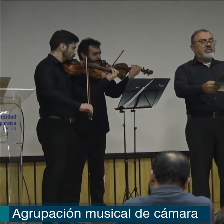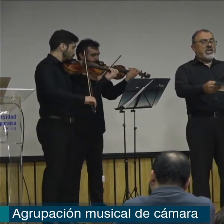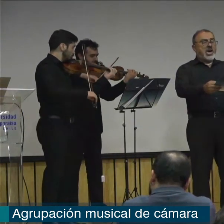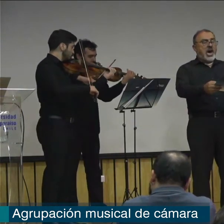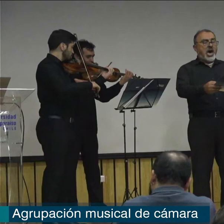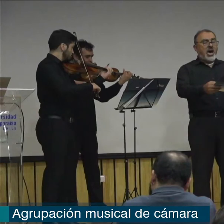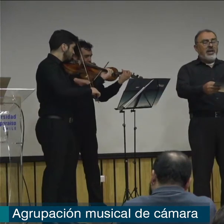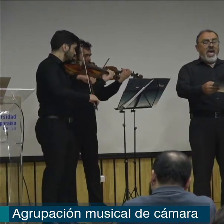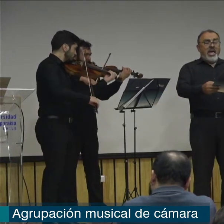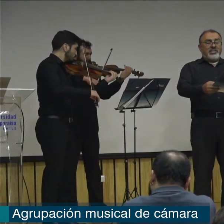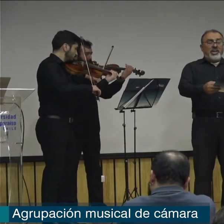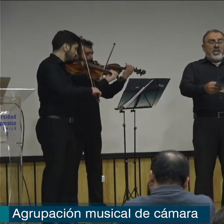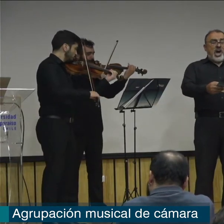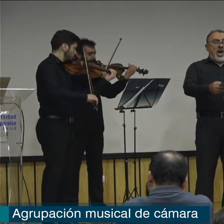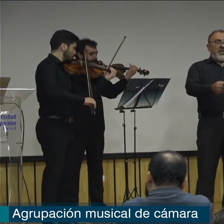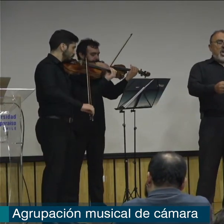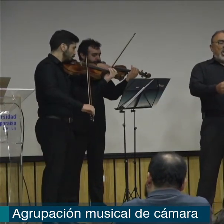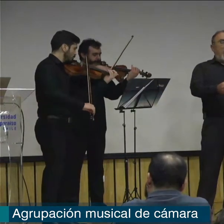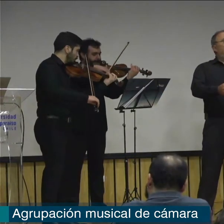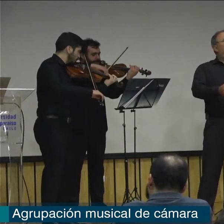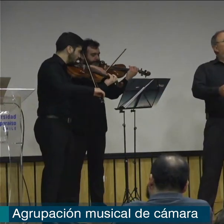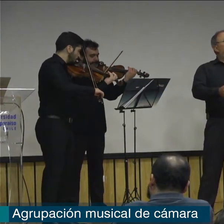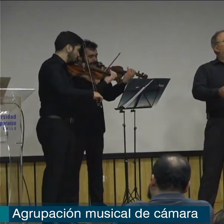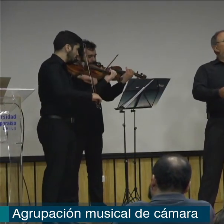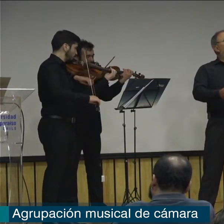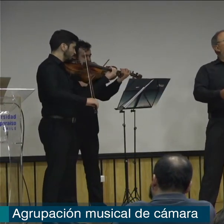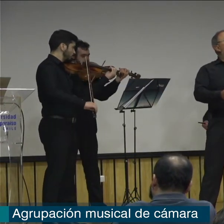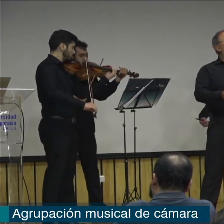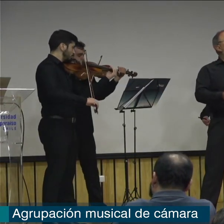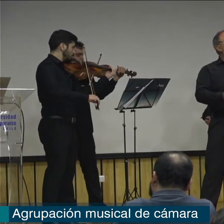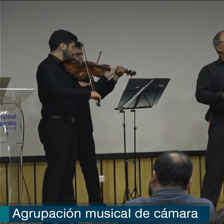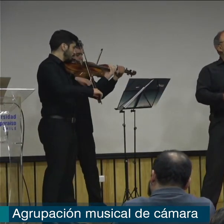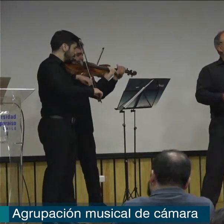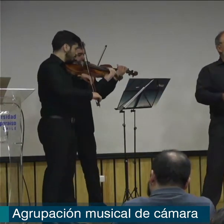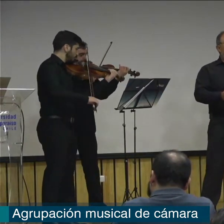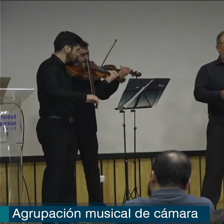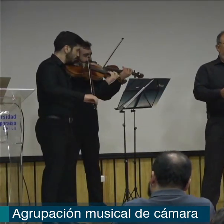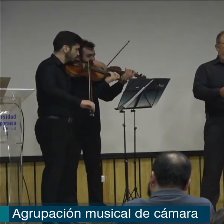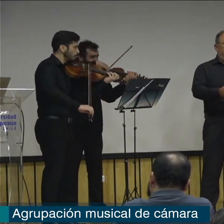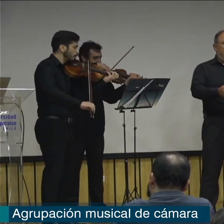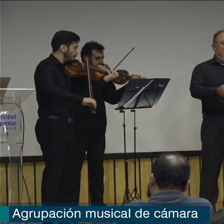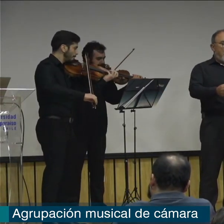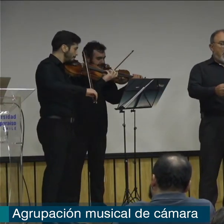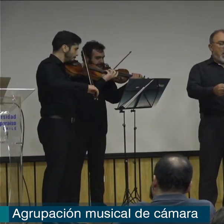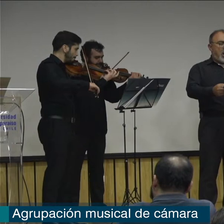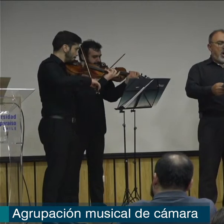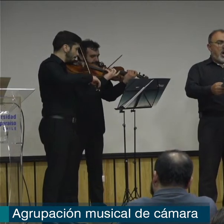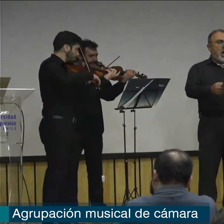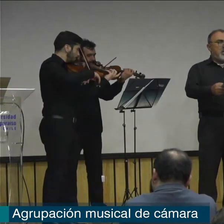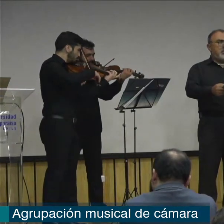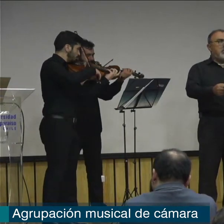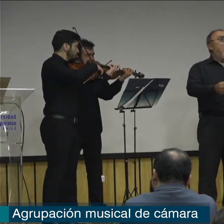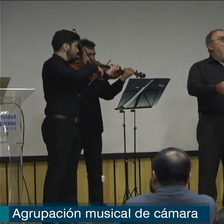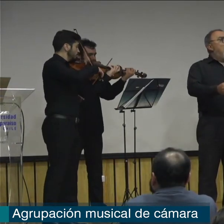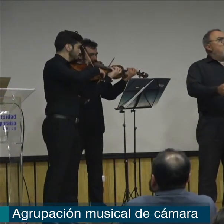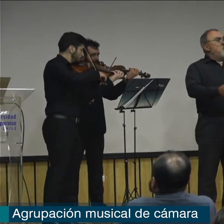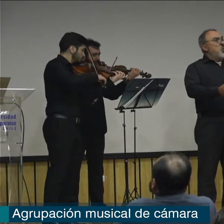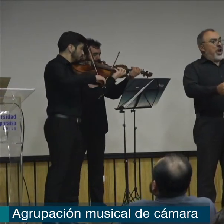prudencia ser Navegantes del saber es nuestro afán